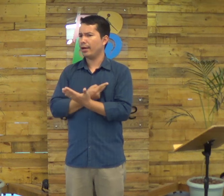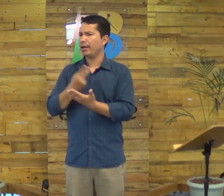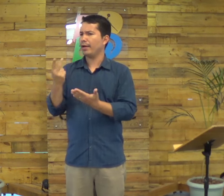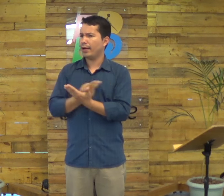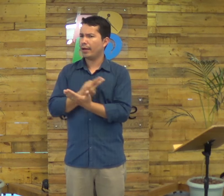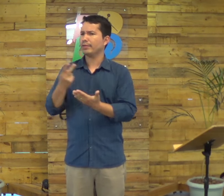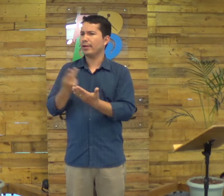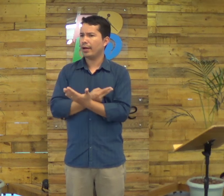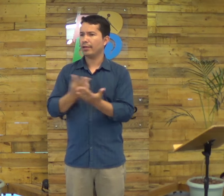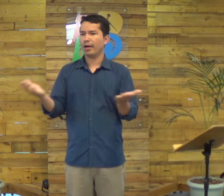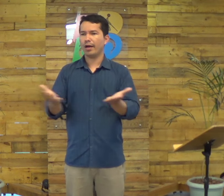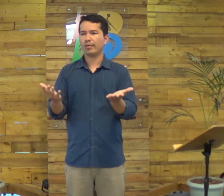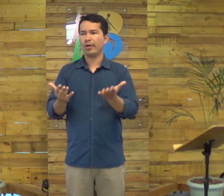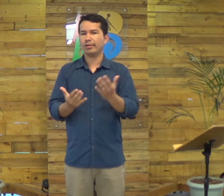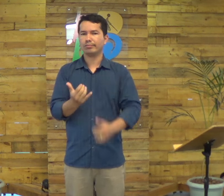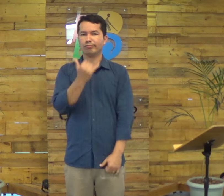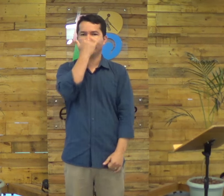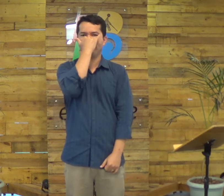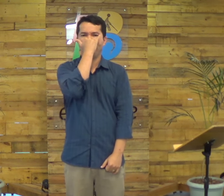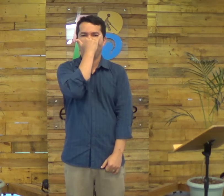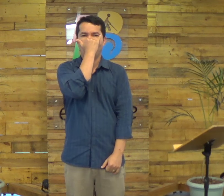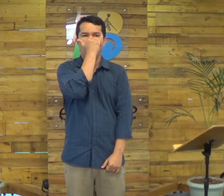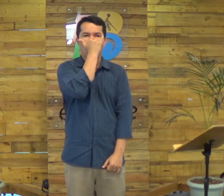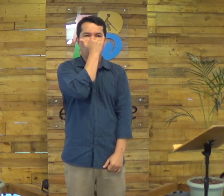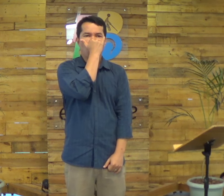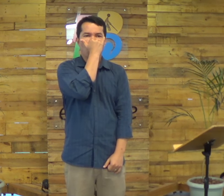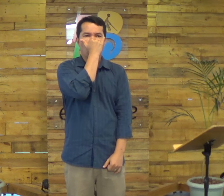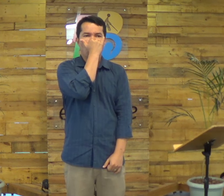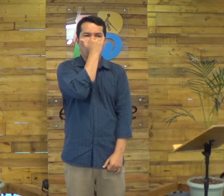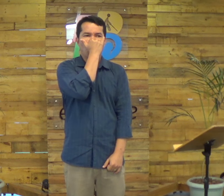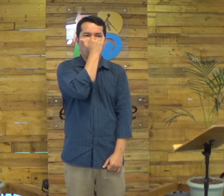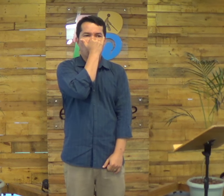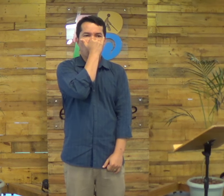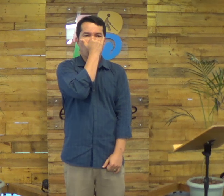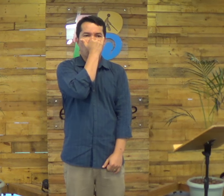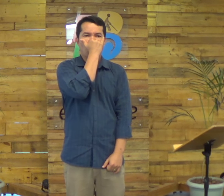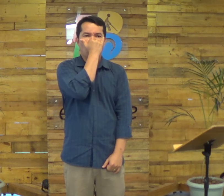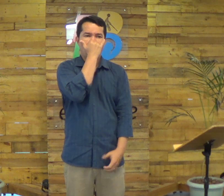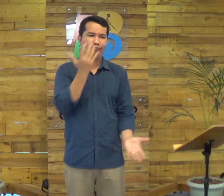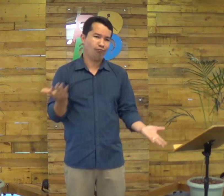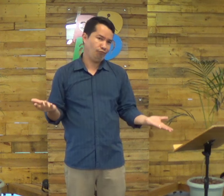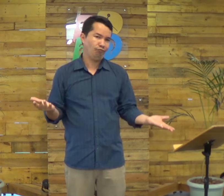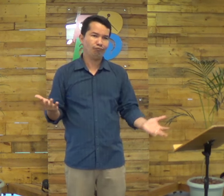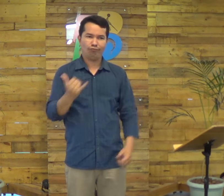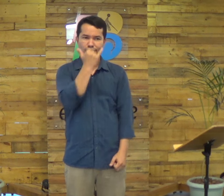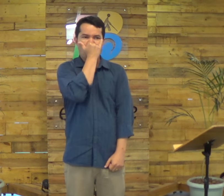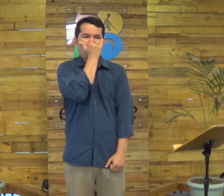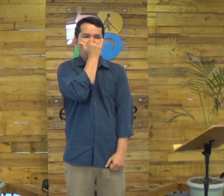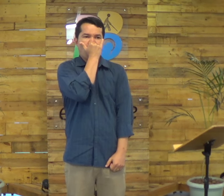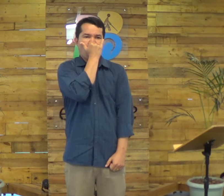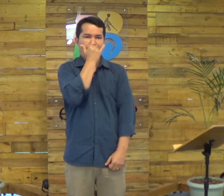escolhas erradas, muitas escolhas erradas, e hoje, param as consequências, né? Acontece.